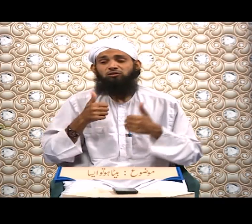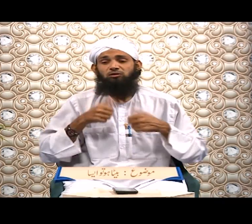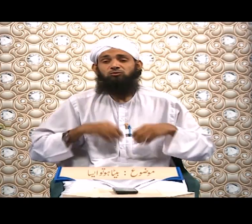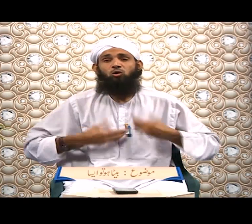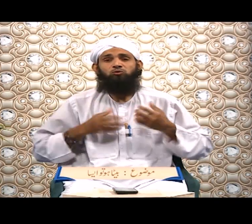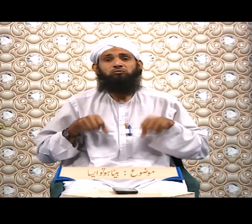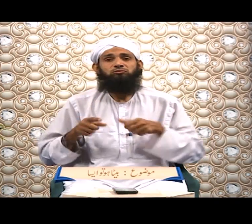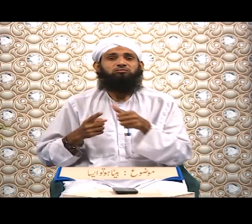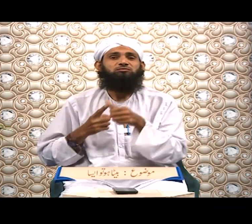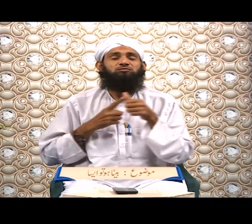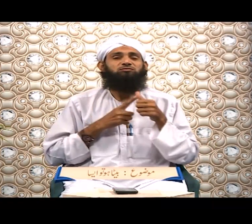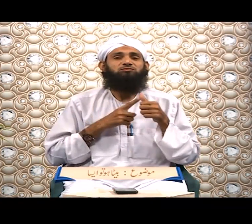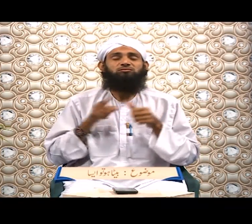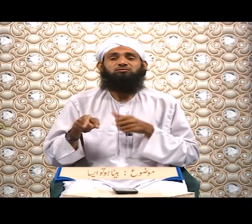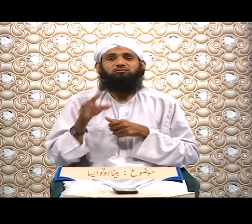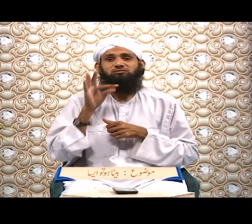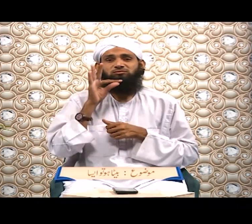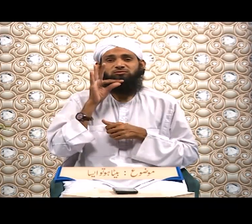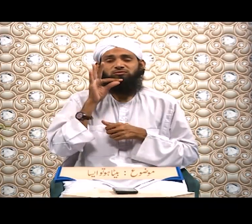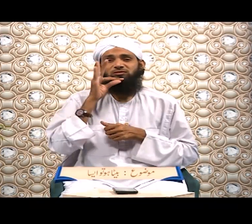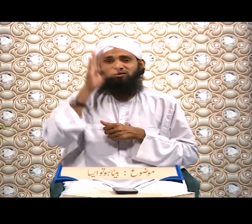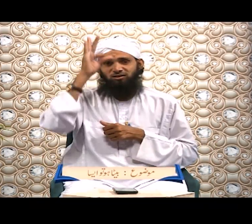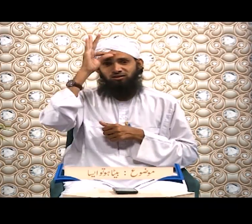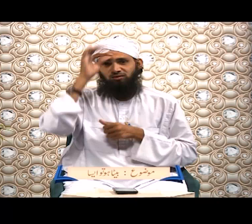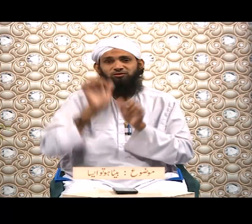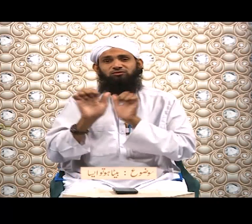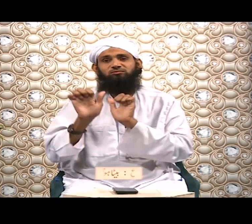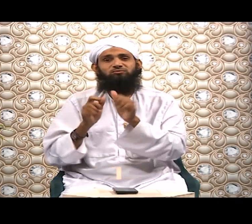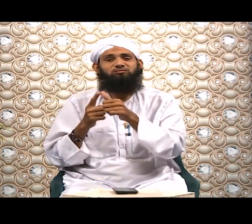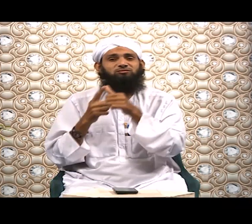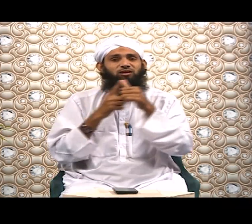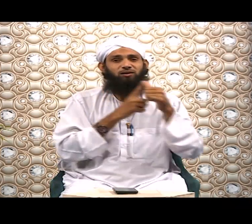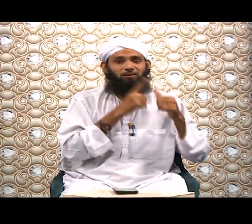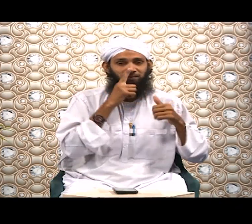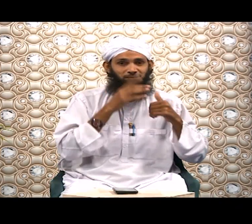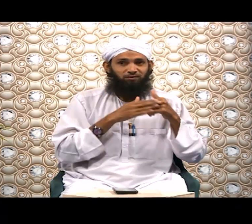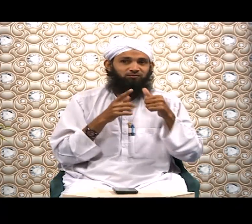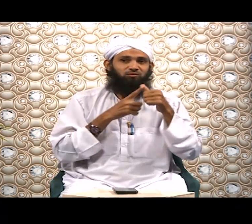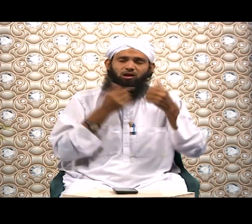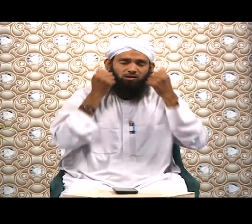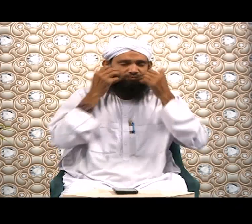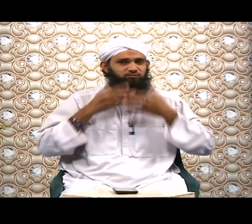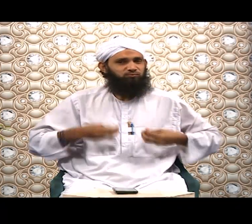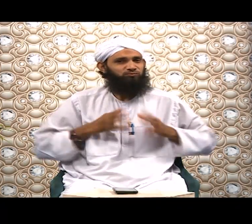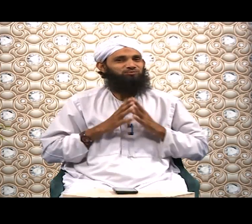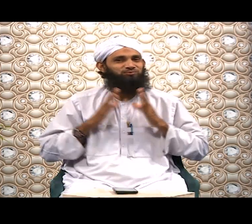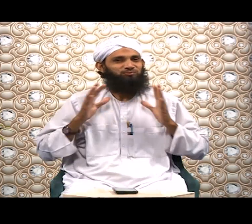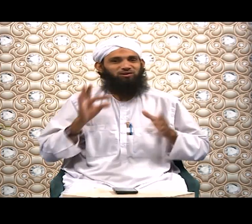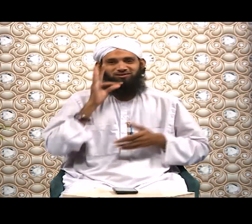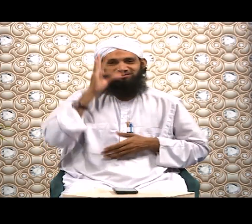علیہ السلام کی زوجہ نے عرض کی ہم بخیر ہیں اور الحمدللہ خوشحال بھی ہیں۔ تو حضرت سیدنا ابراہیم علیہ نبینا